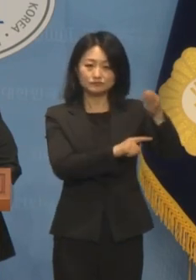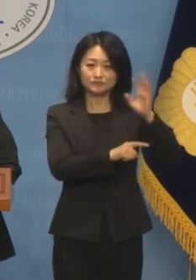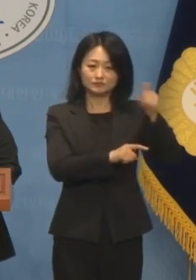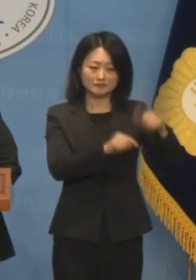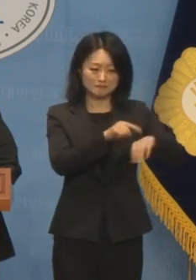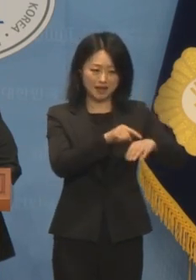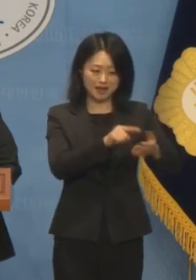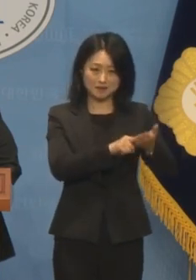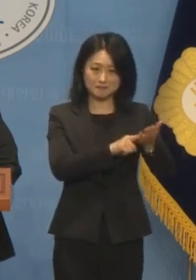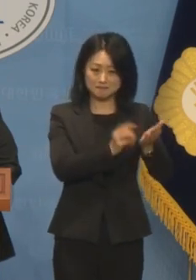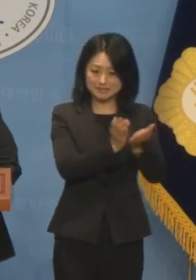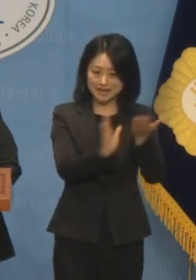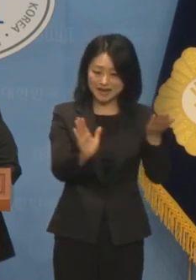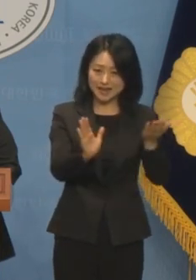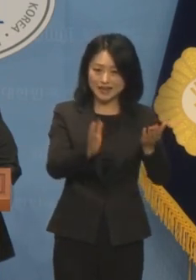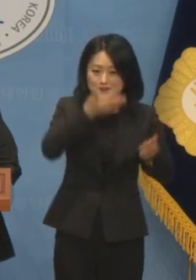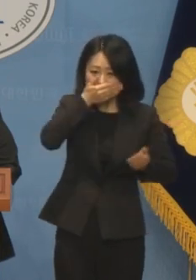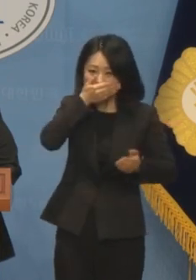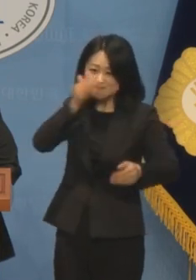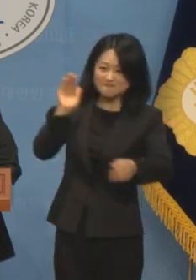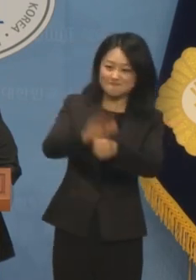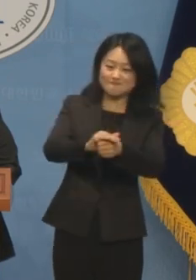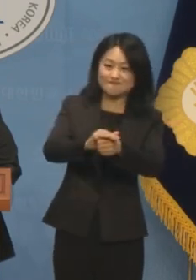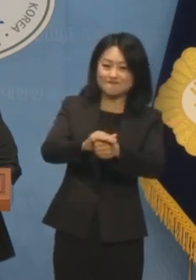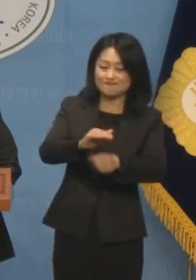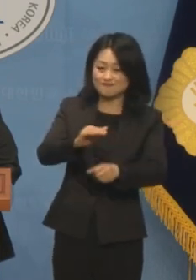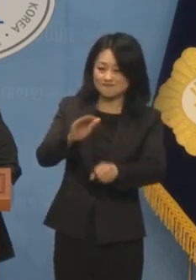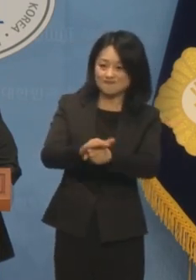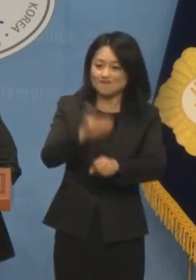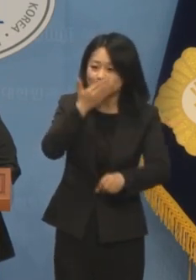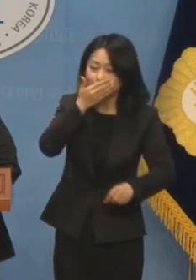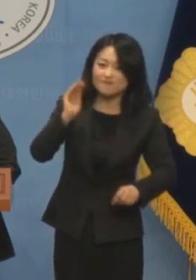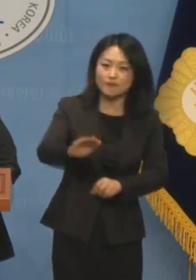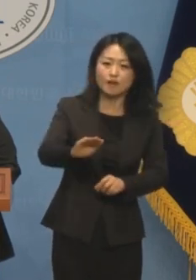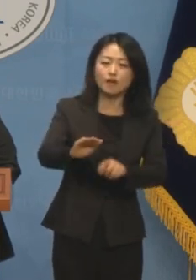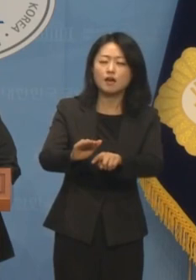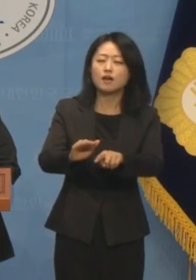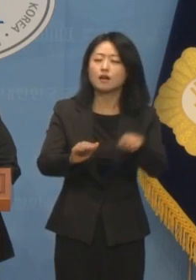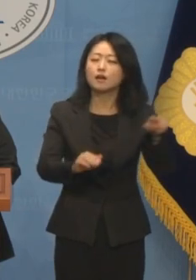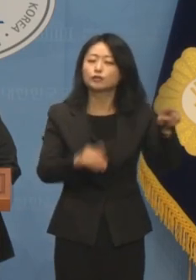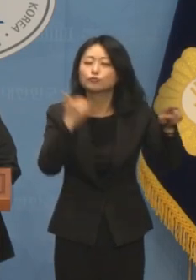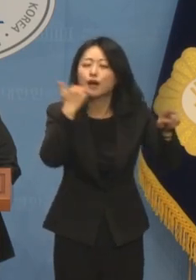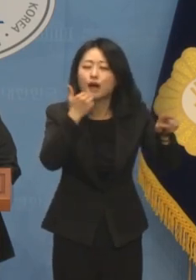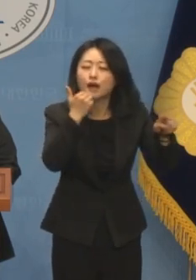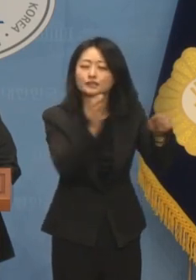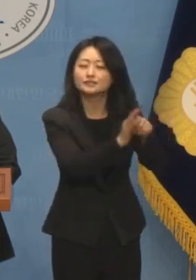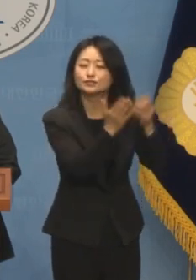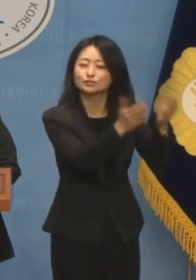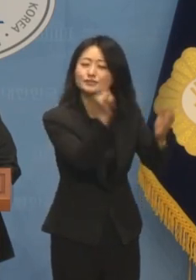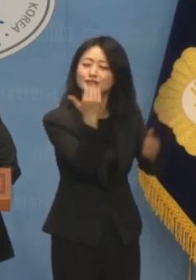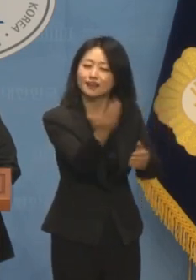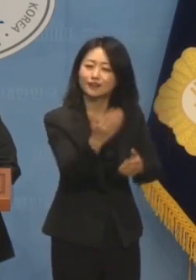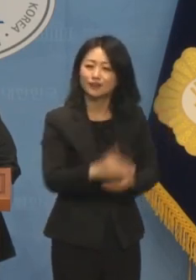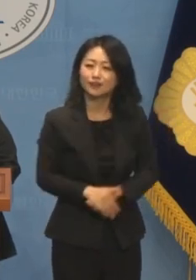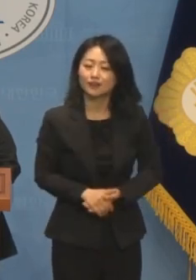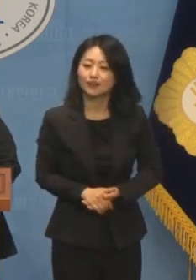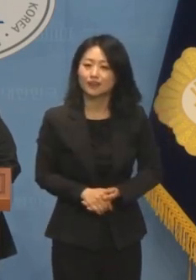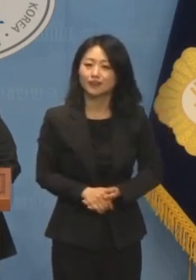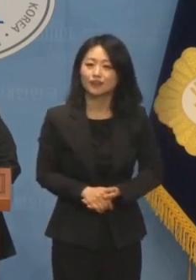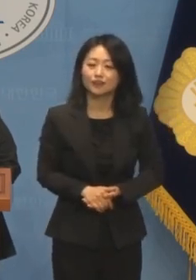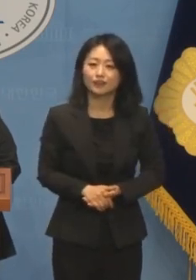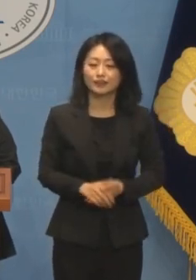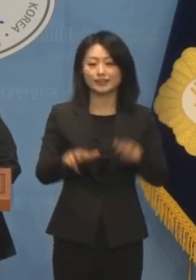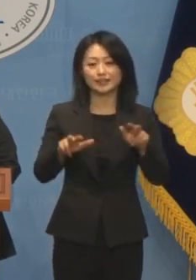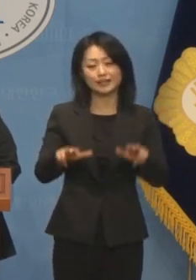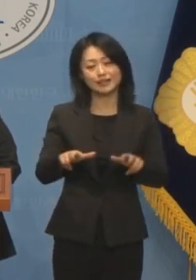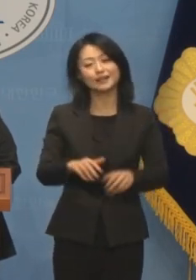거슬리면 입부터 막고 보는 대통령을 어느 누가 용납하고 지지할 수 있겠습니까?